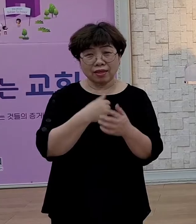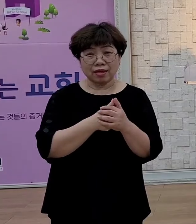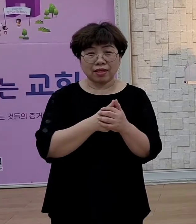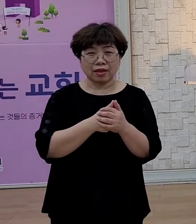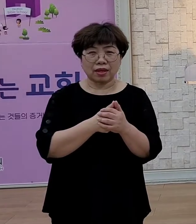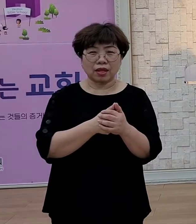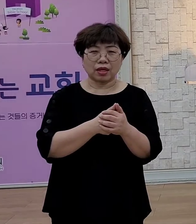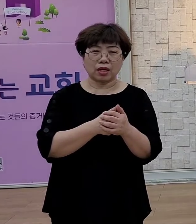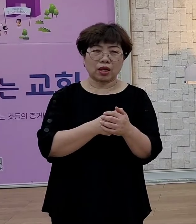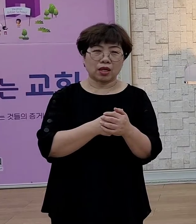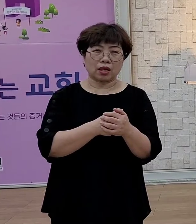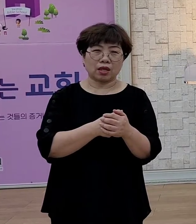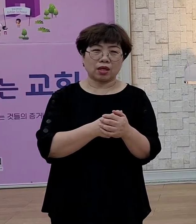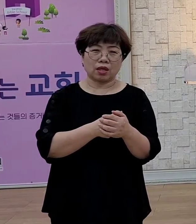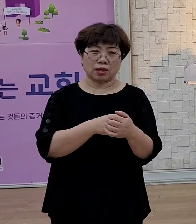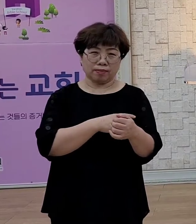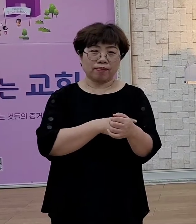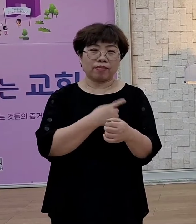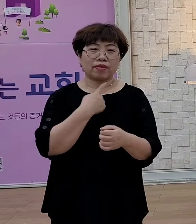옆자리에,